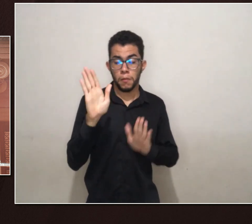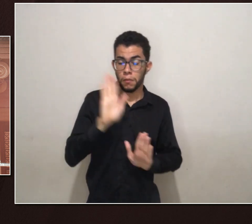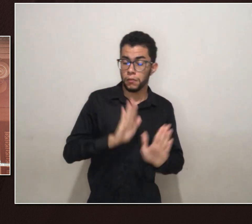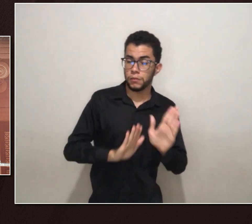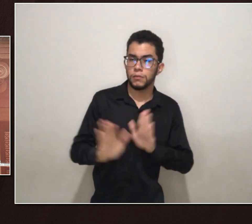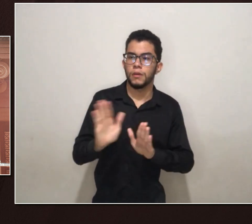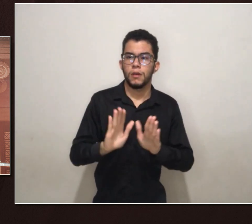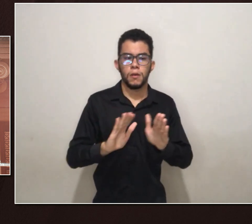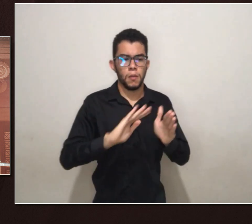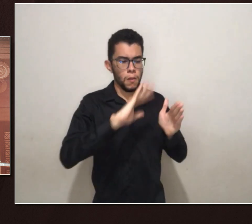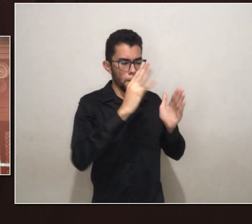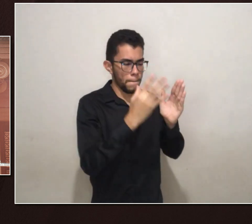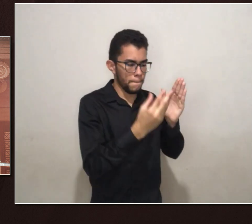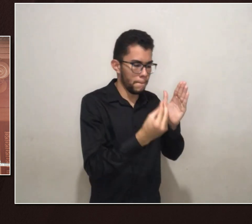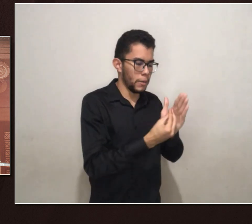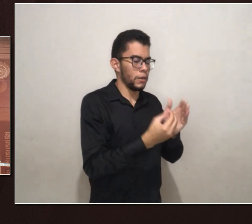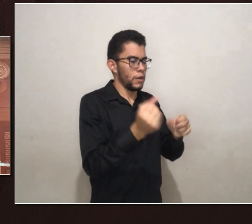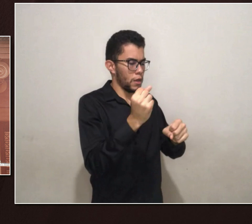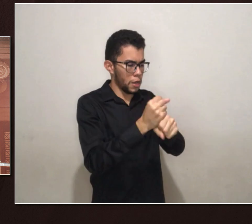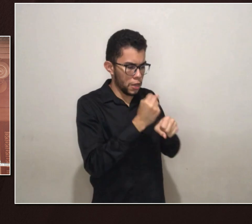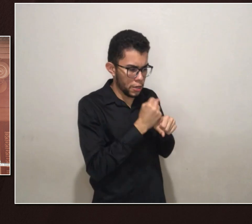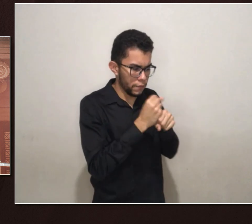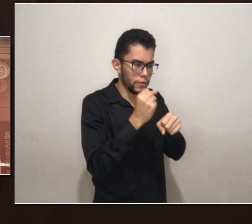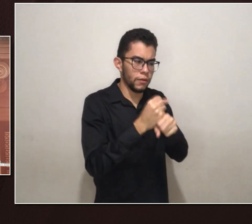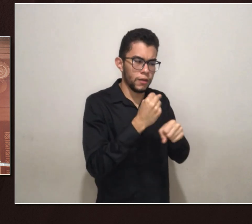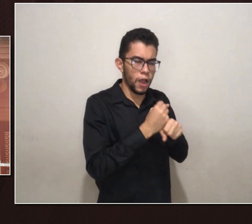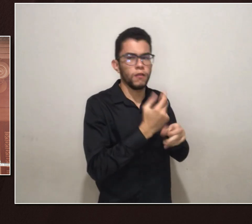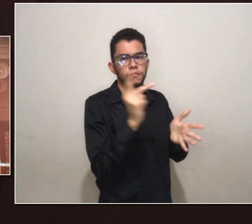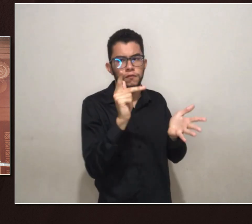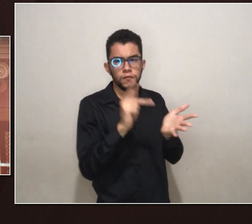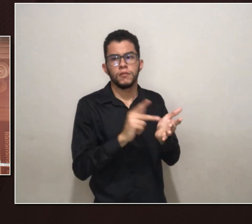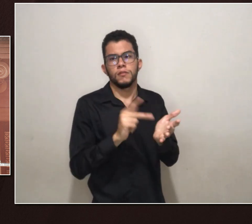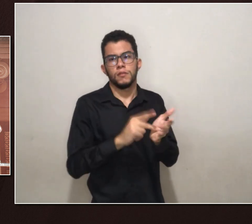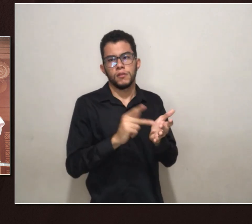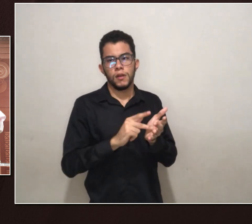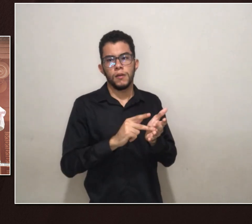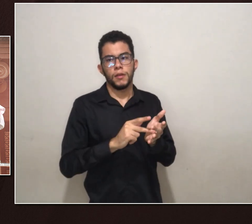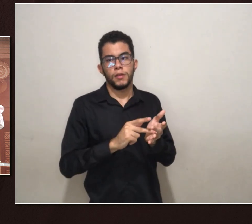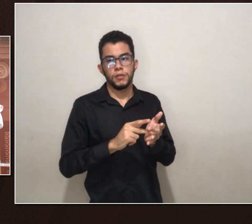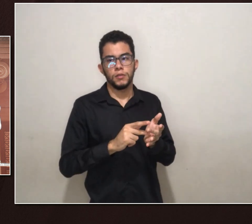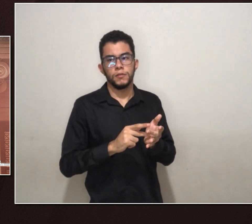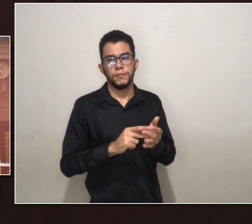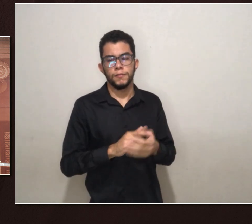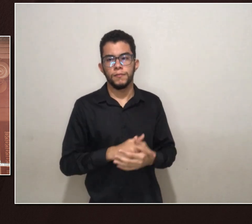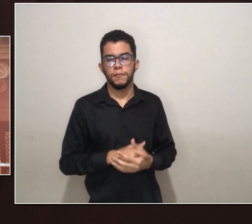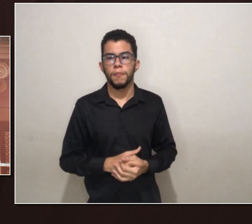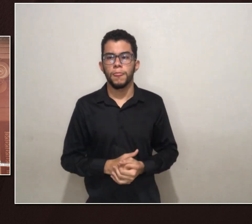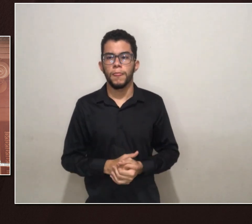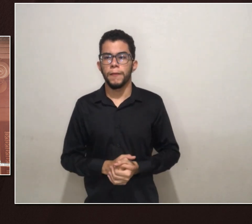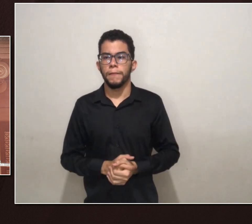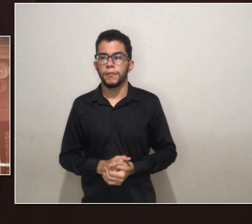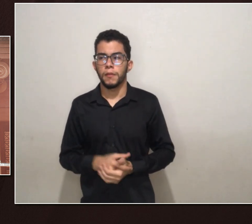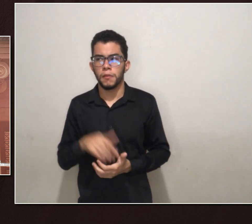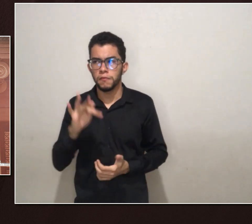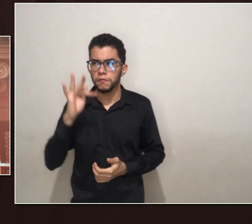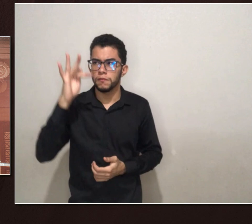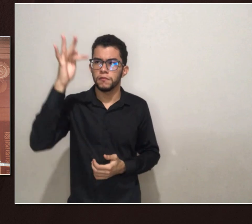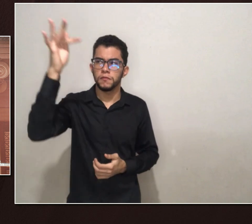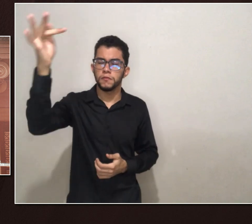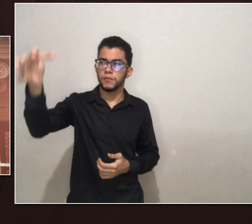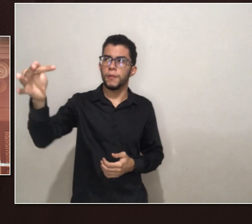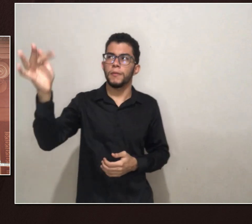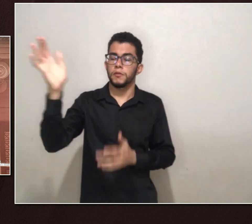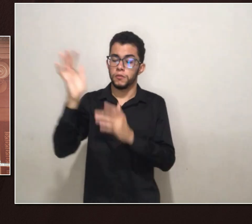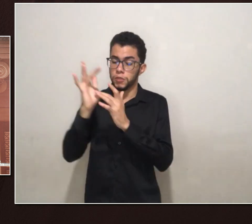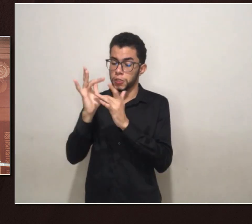com ouro, prata e pedras preciosas. E quando o dia do Senhor voltar, quando o Senhor